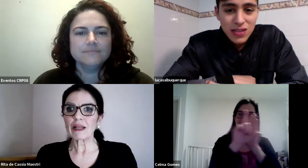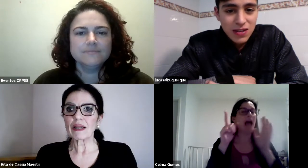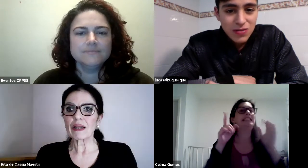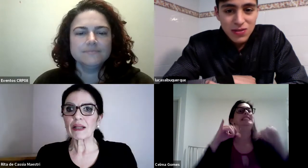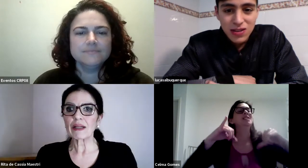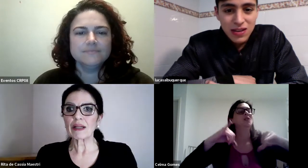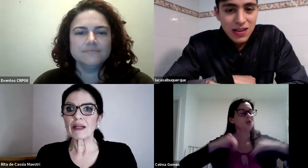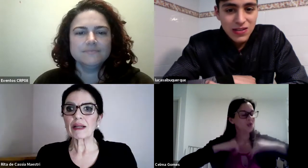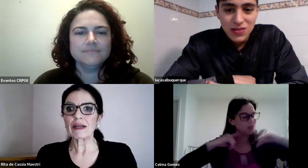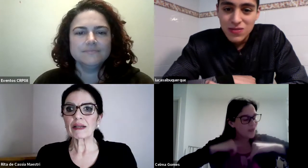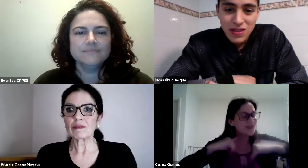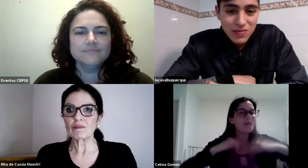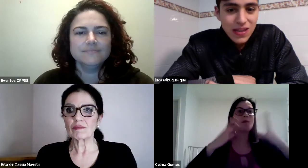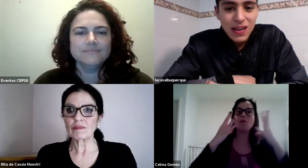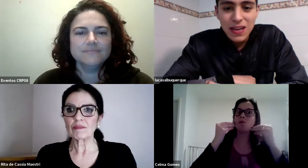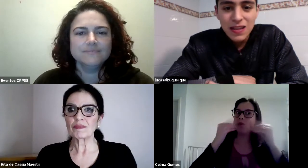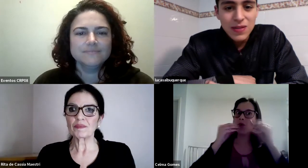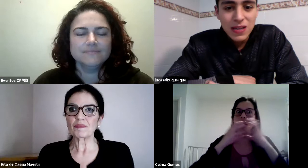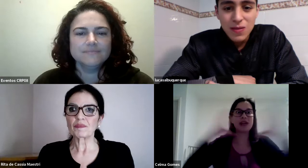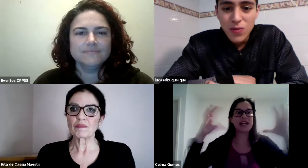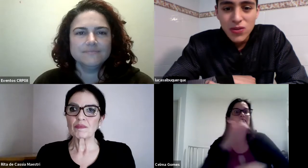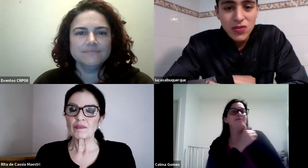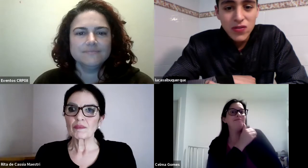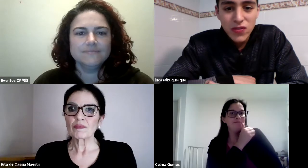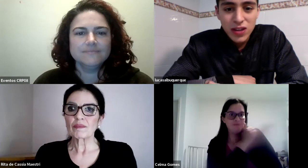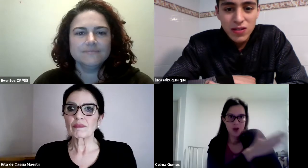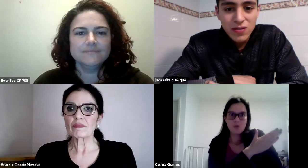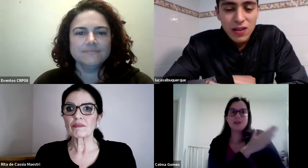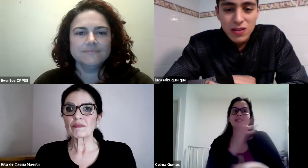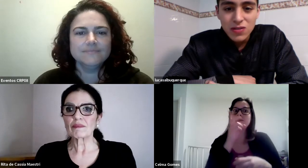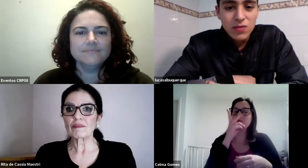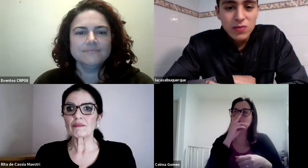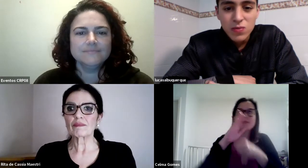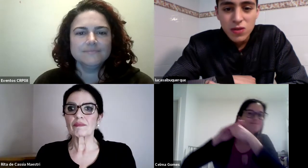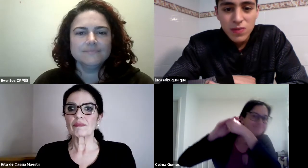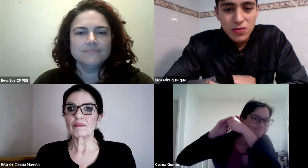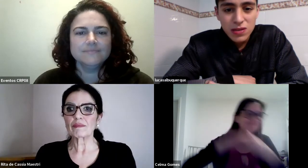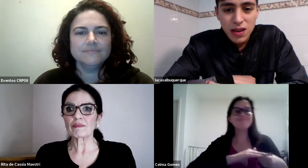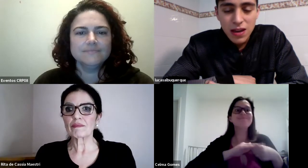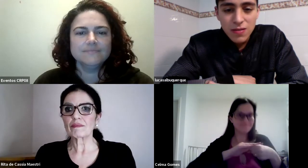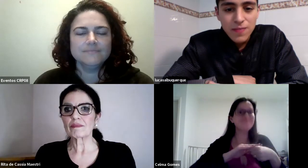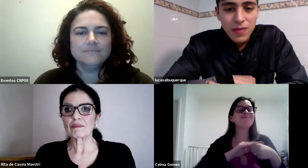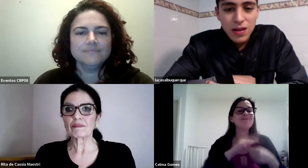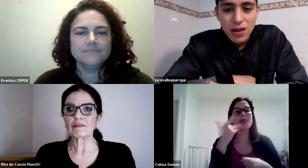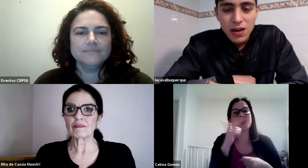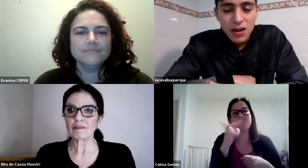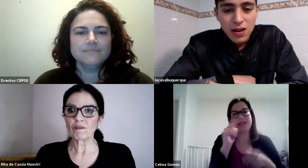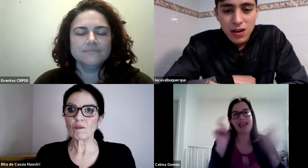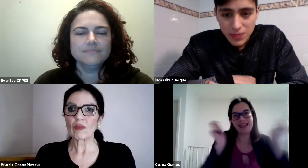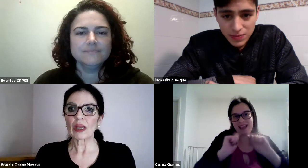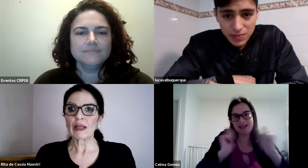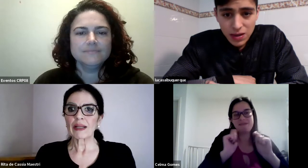tínhamos tecnologia, né? Nós não tínhamos a lei de Libras e era muito sofrido, sofríamos muito preconceito,